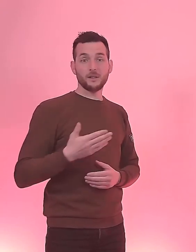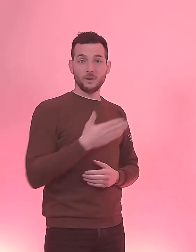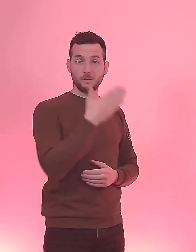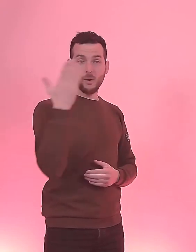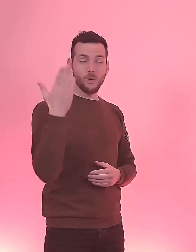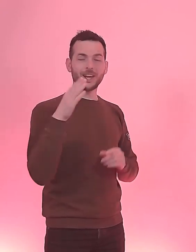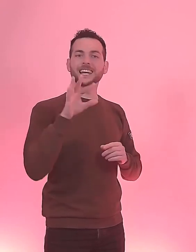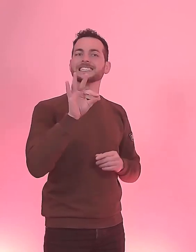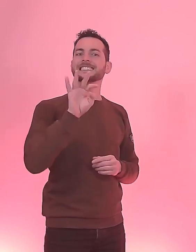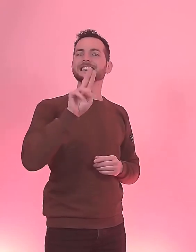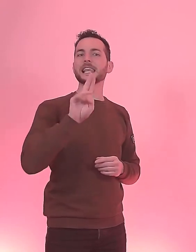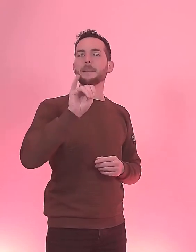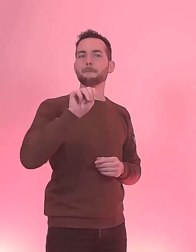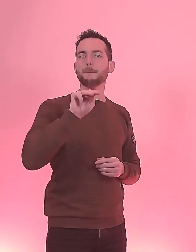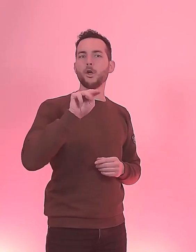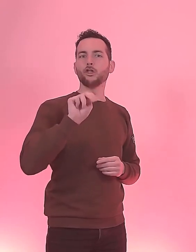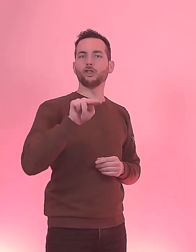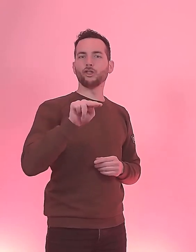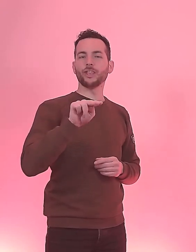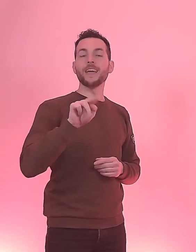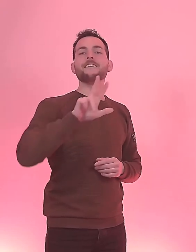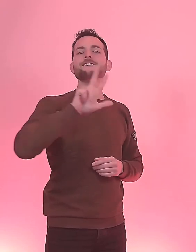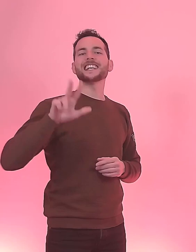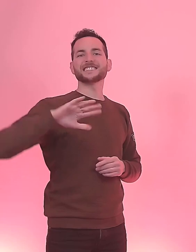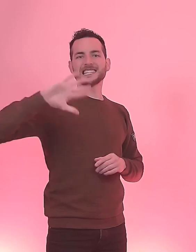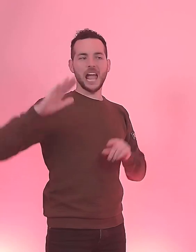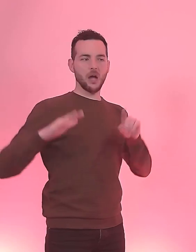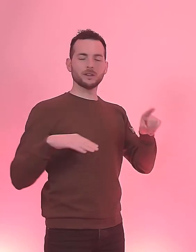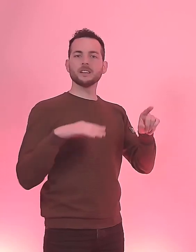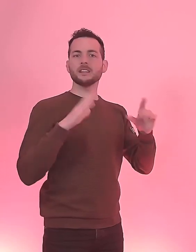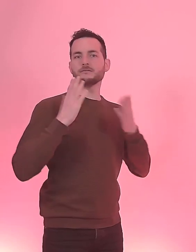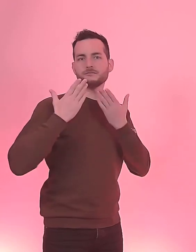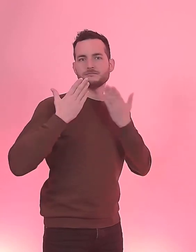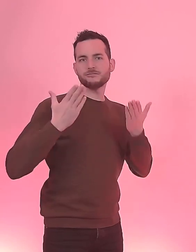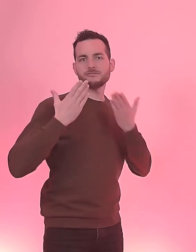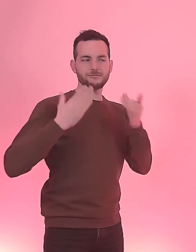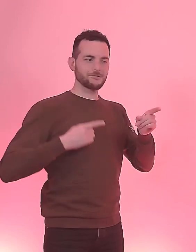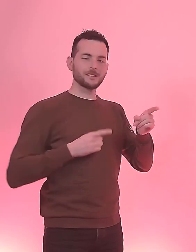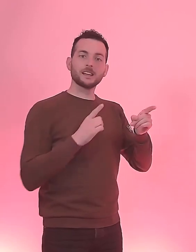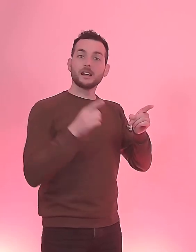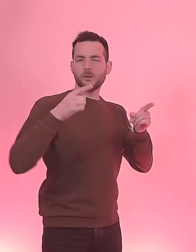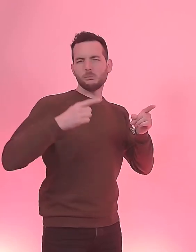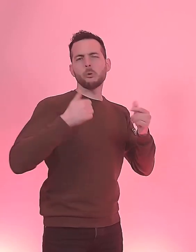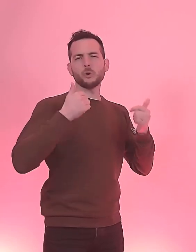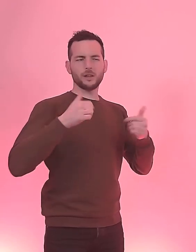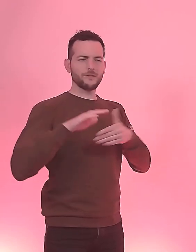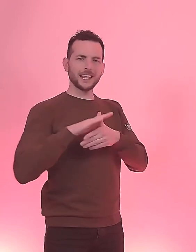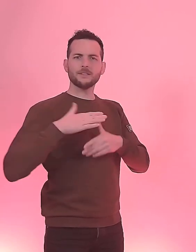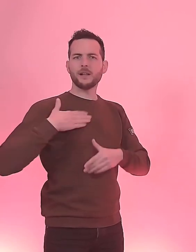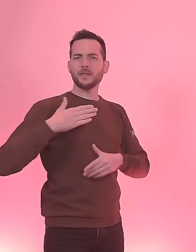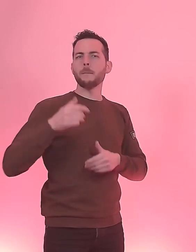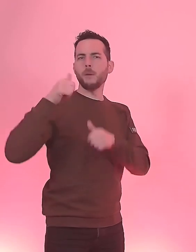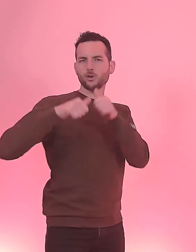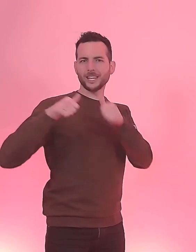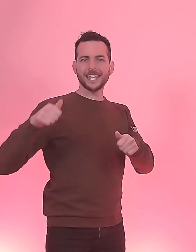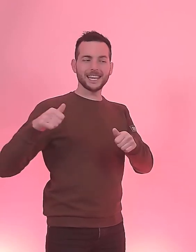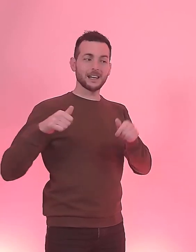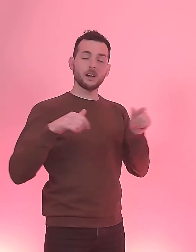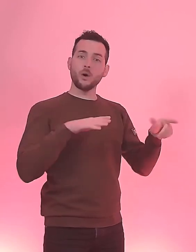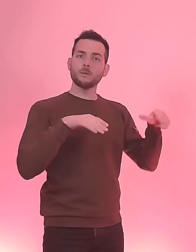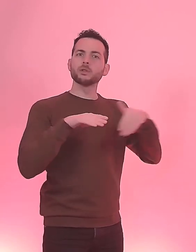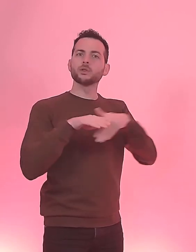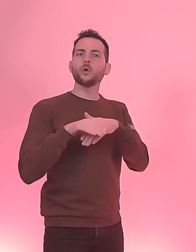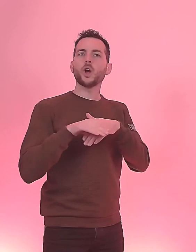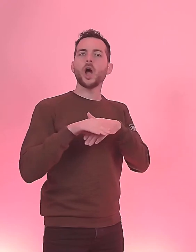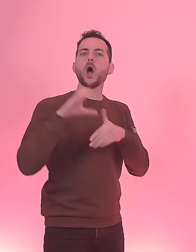tiemen westerduin in deze dienst en team is al langere tijd een goede vriend van ons als muziek en hij is betrokken bij compassion nederland